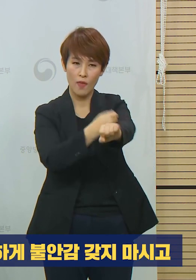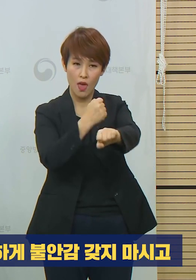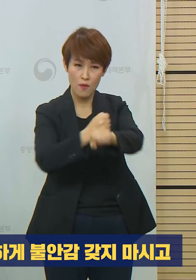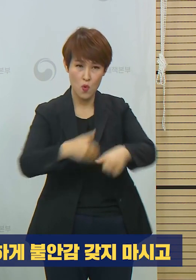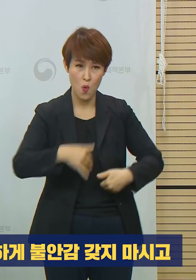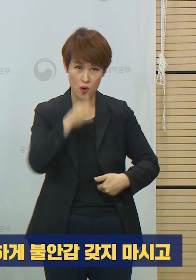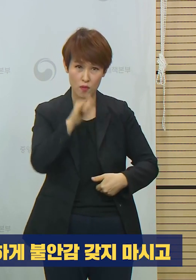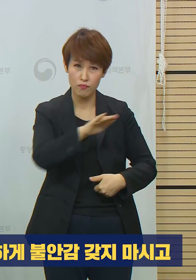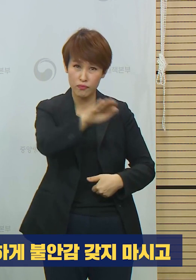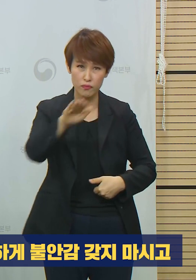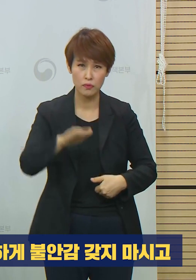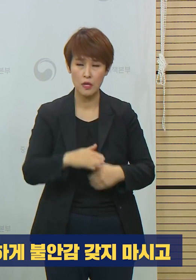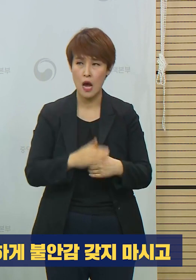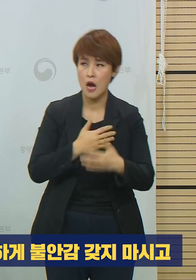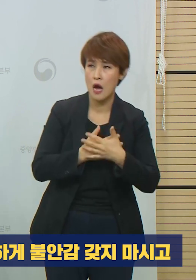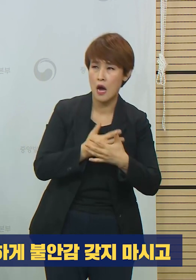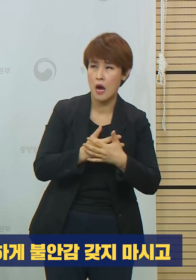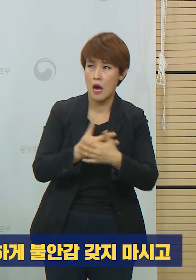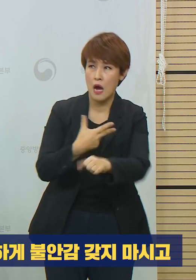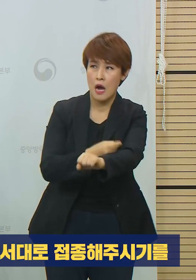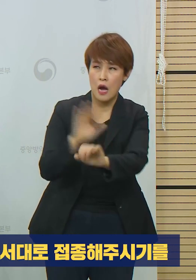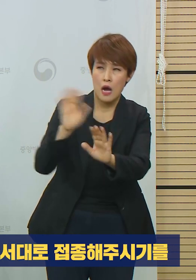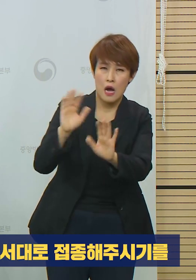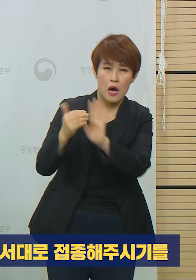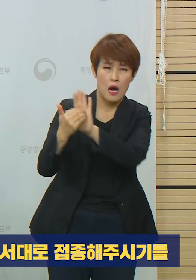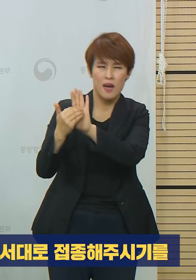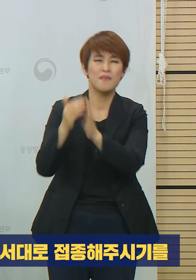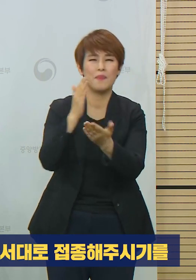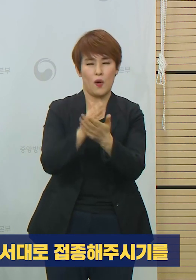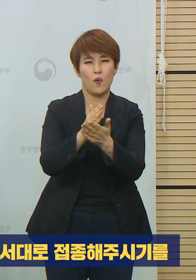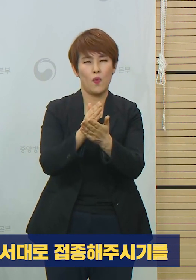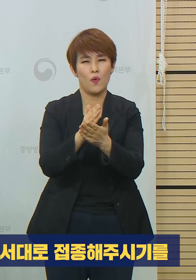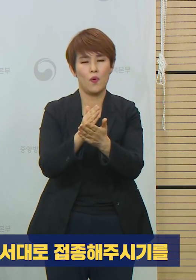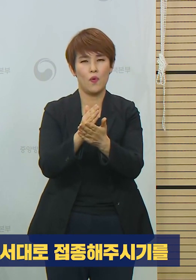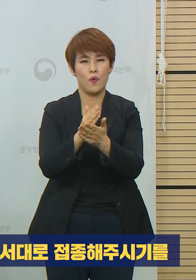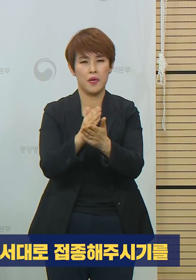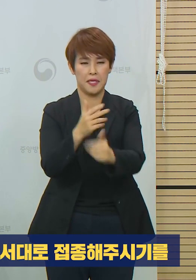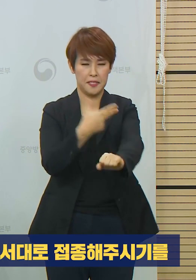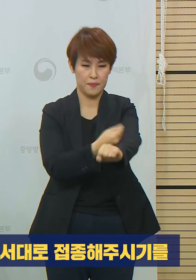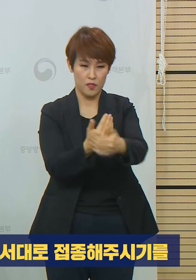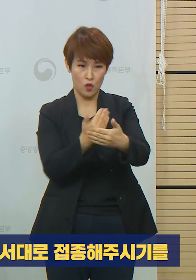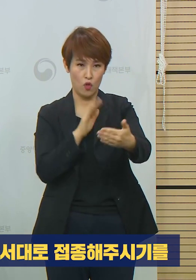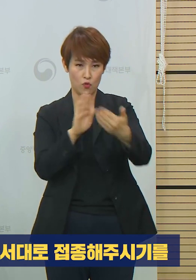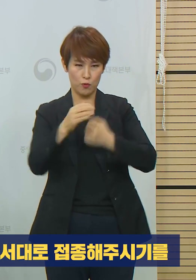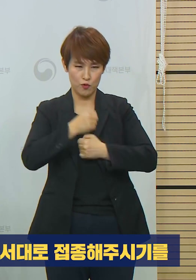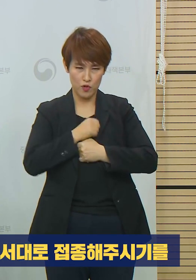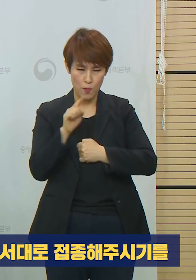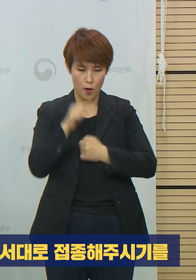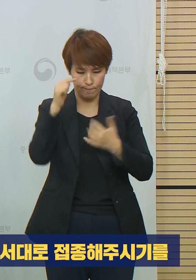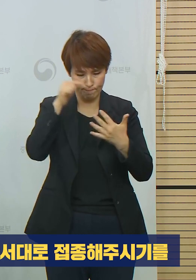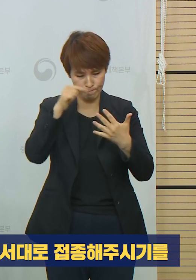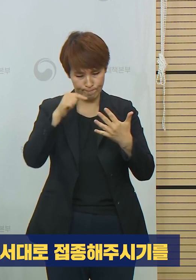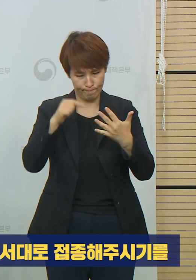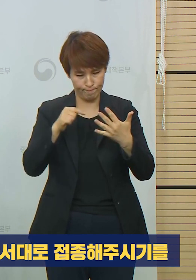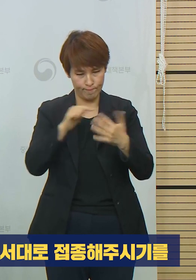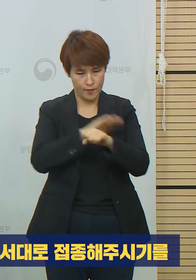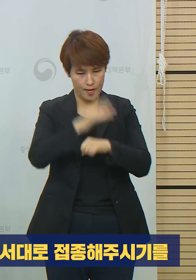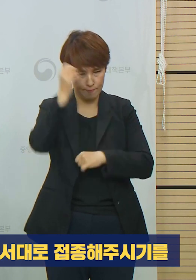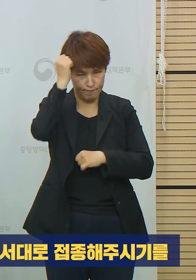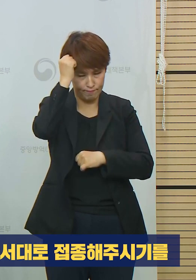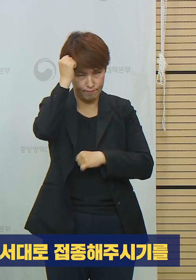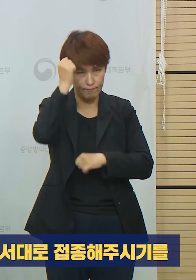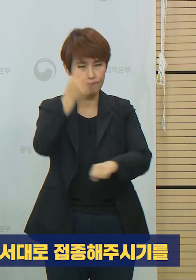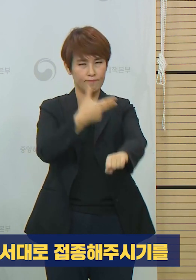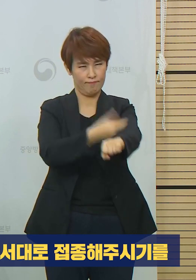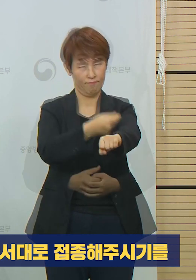분들은 너무 과도하게 불안감을 갖지는 마시고 접종 전, 후 주의사항을 지키면서 접종을 순서대로